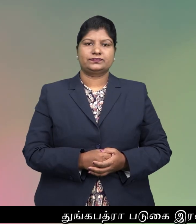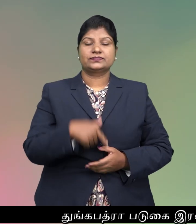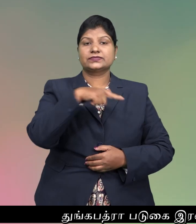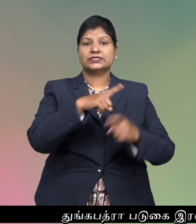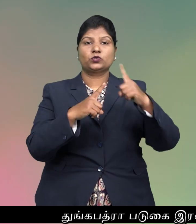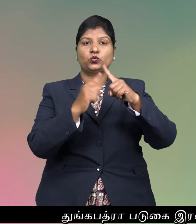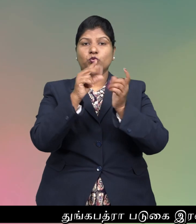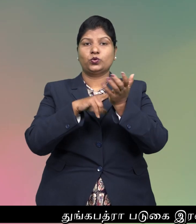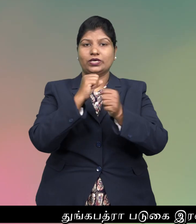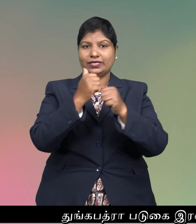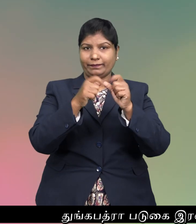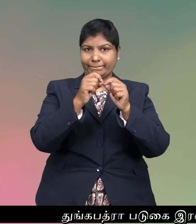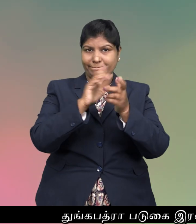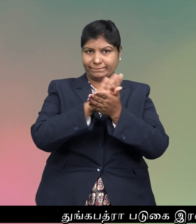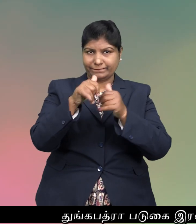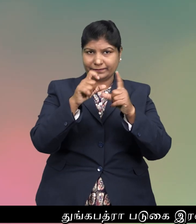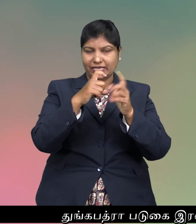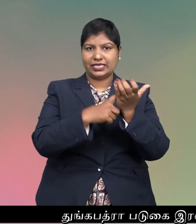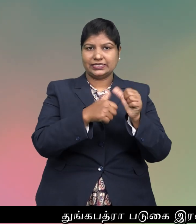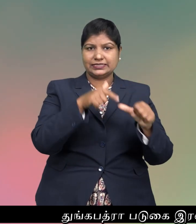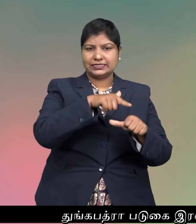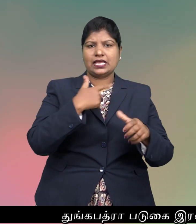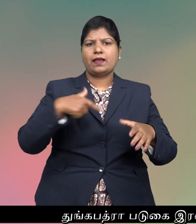துங்கபத்ரா படுகை 2 பகுதிகளை கொண்டது.